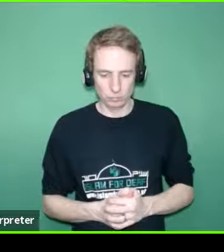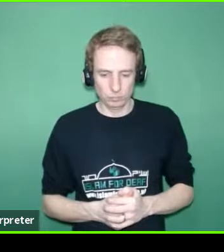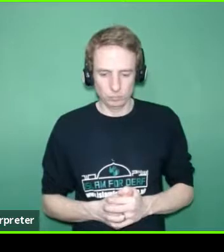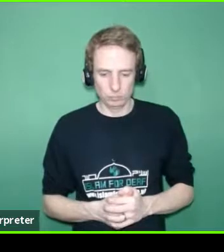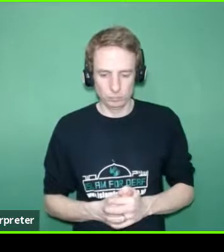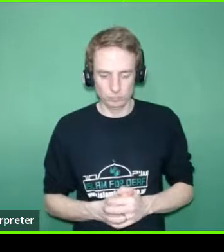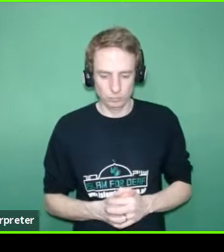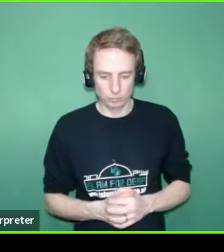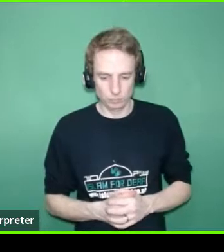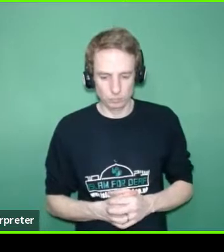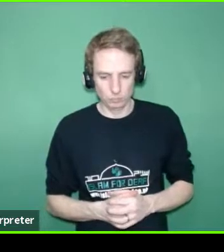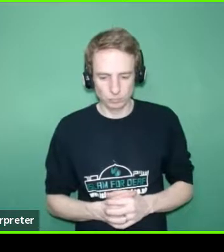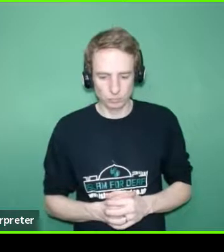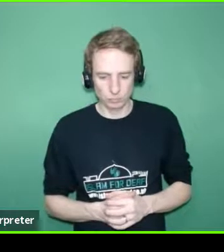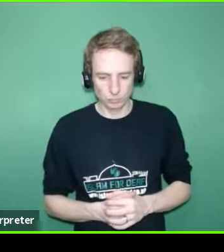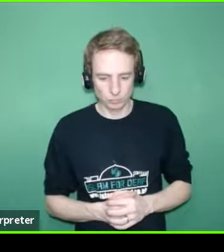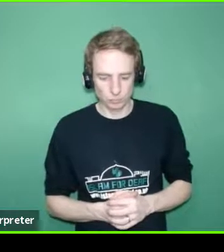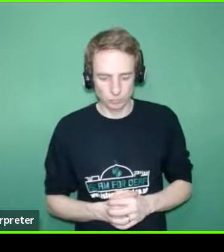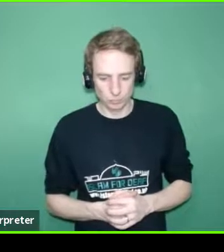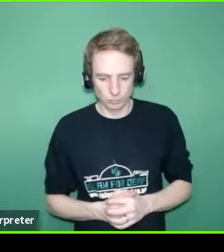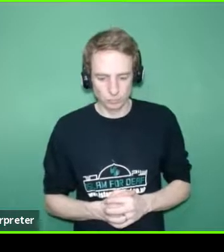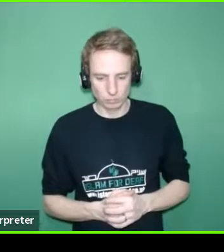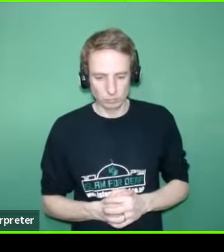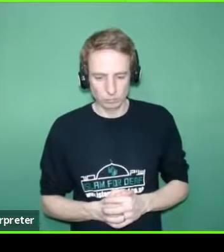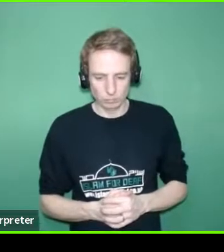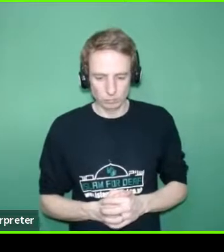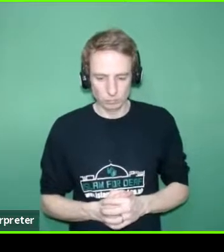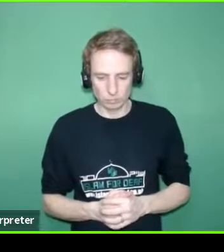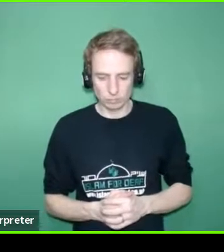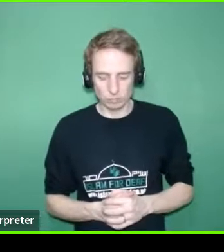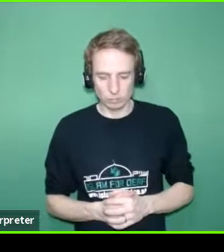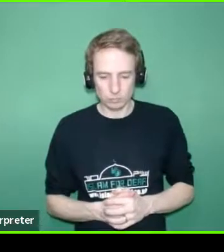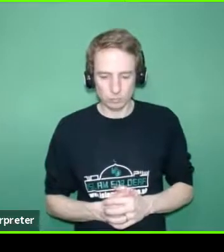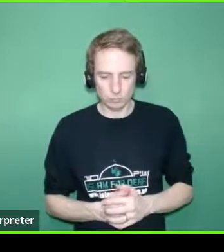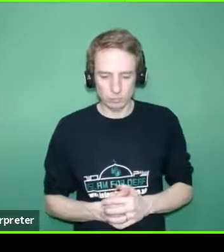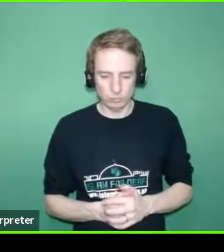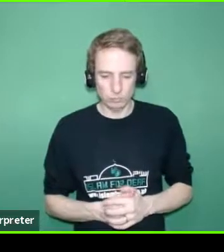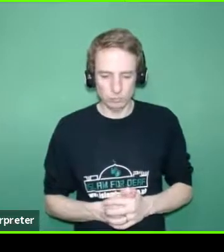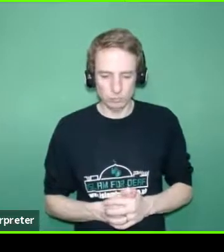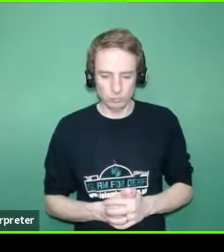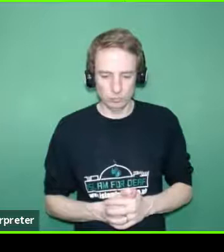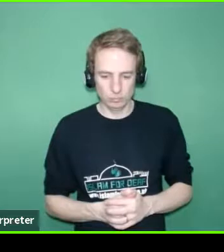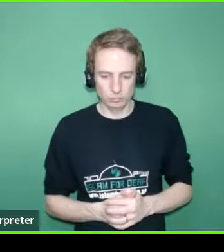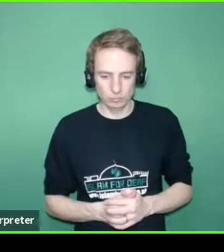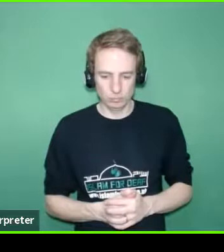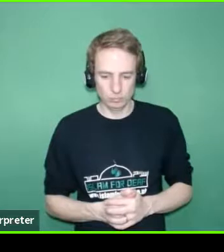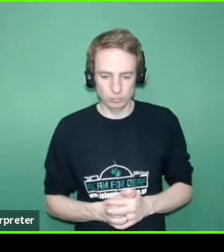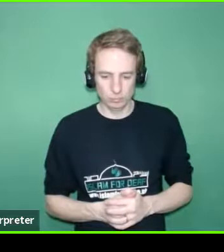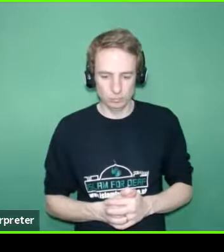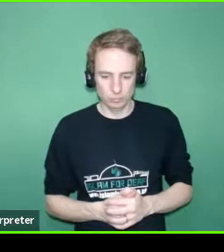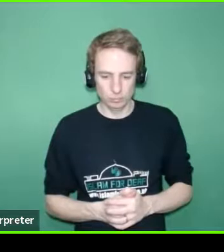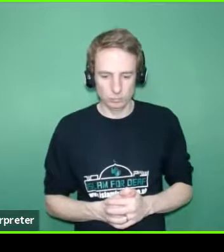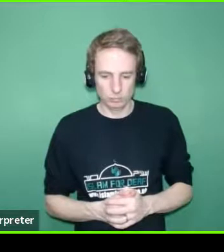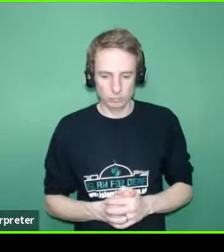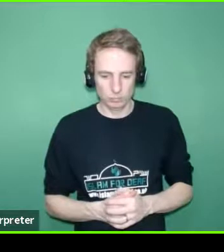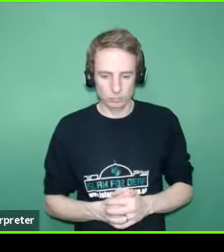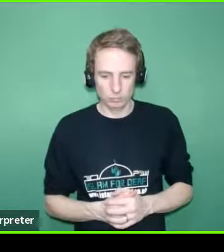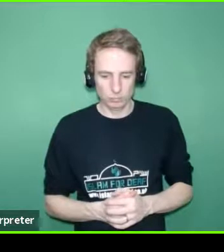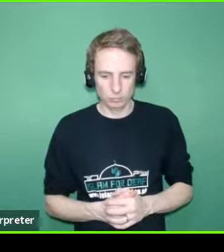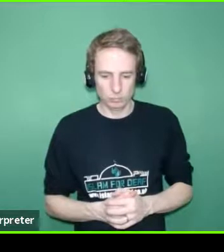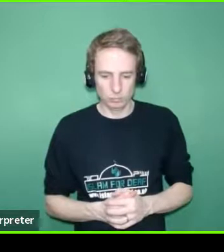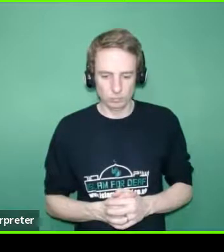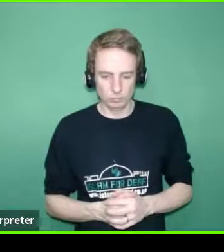أحد 12 مرة، 12 مرة، يفصل بين كل ركعتين بتسليمة، فإذا فرغ